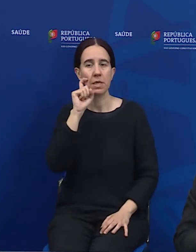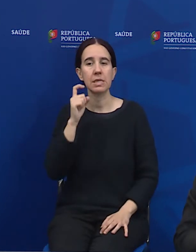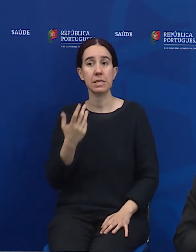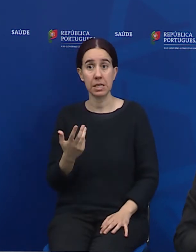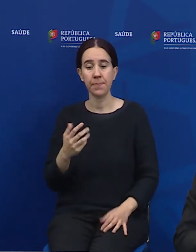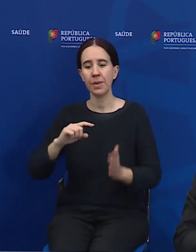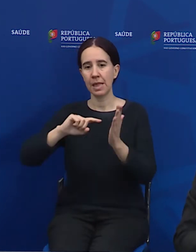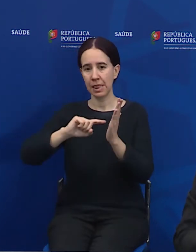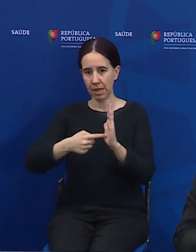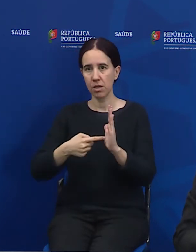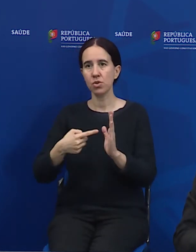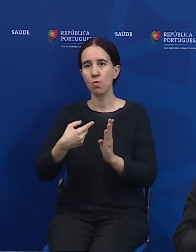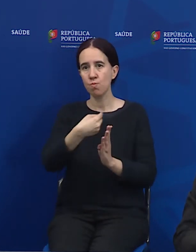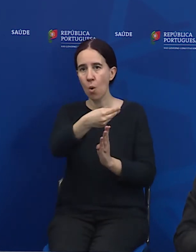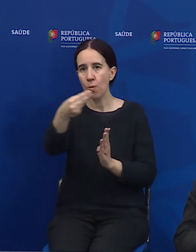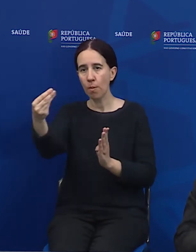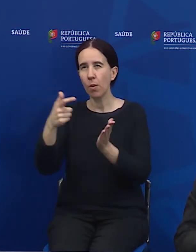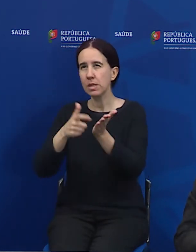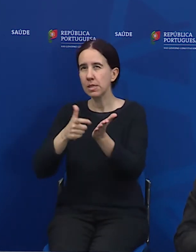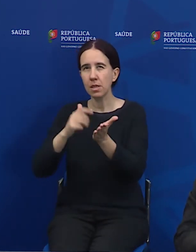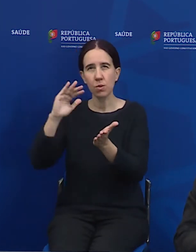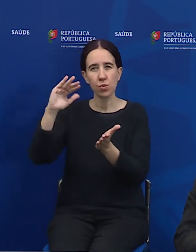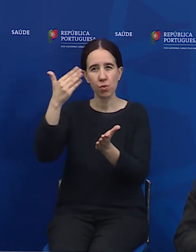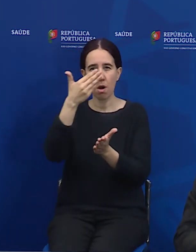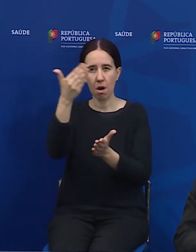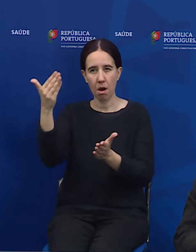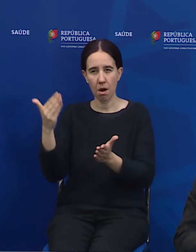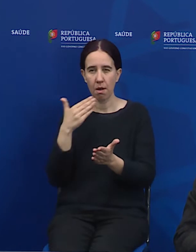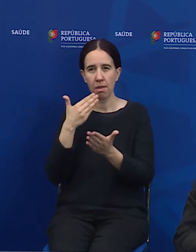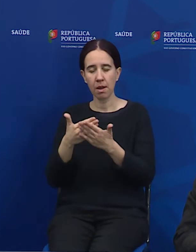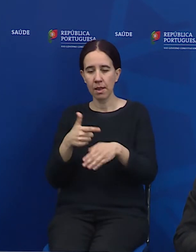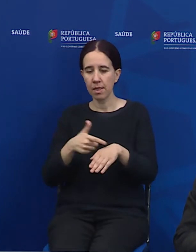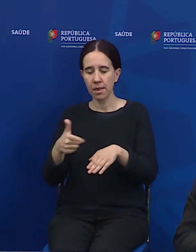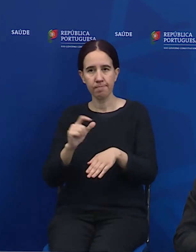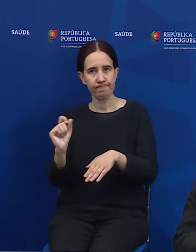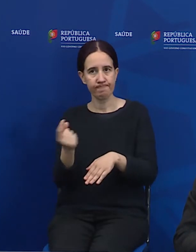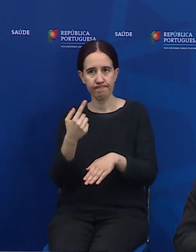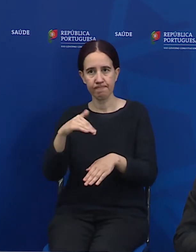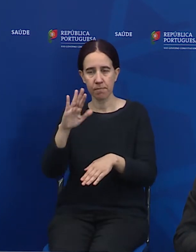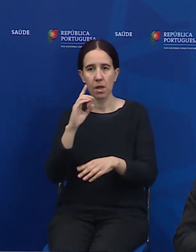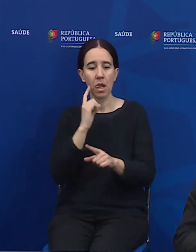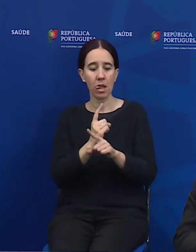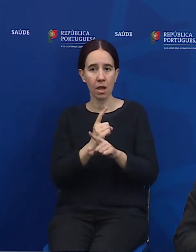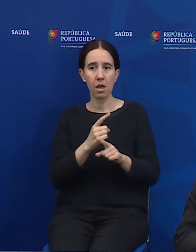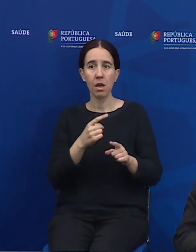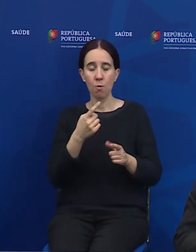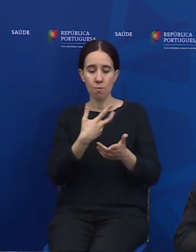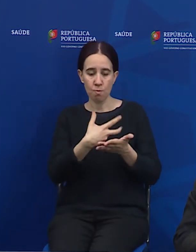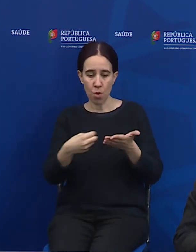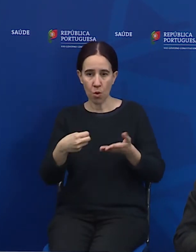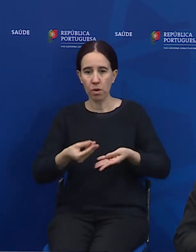que os testes chegam onde são mais necessários ea melhorar o tempo de resposta entre a colheita